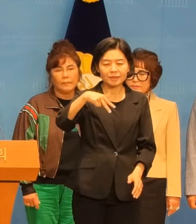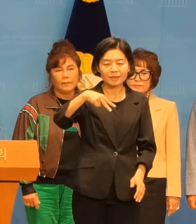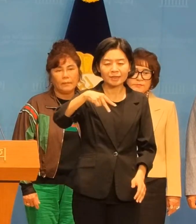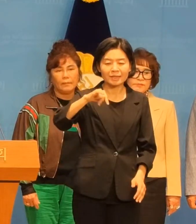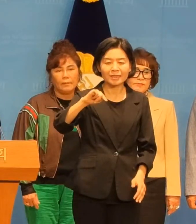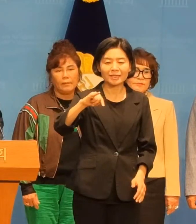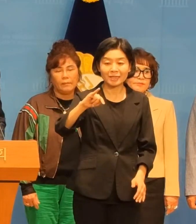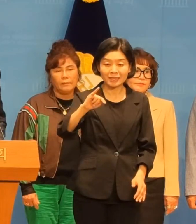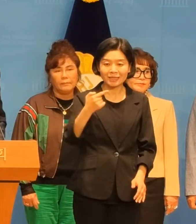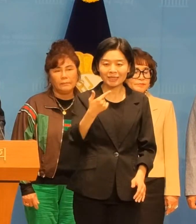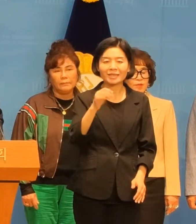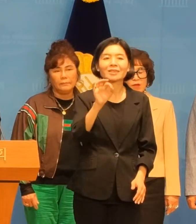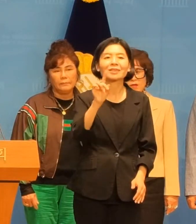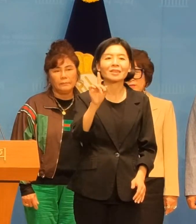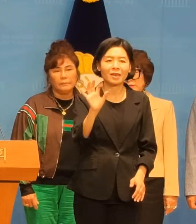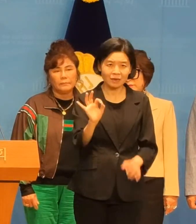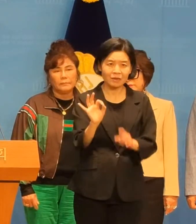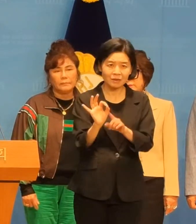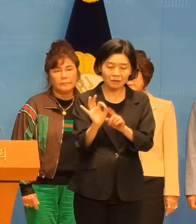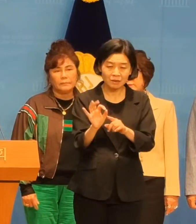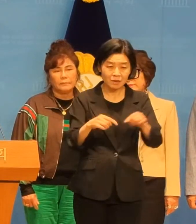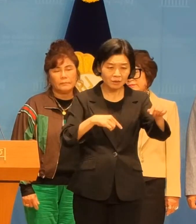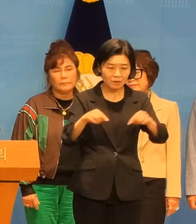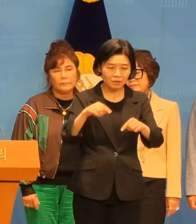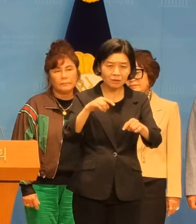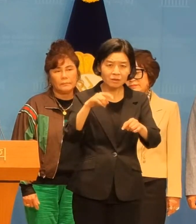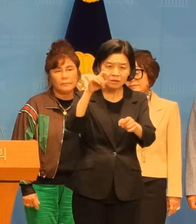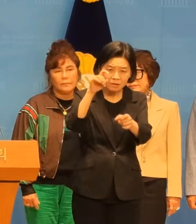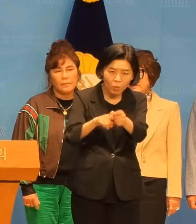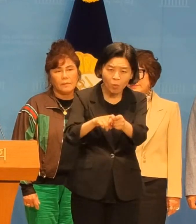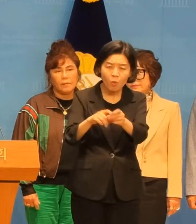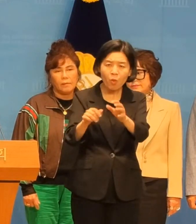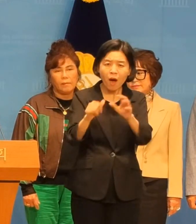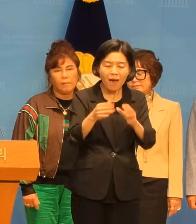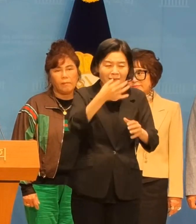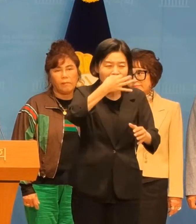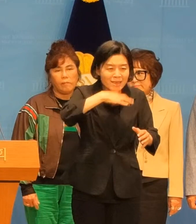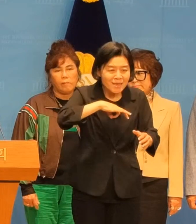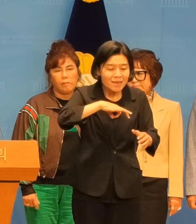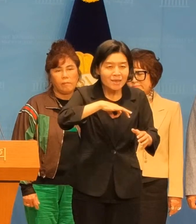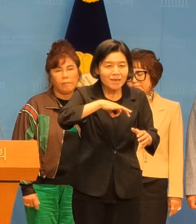이를 정치적 목적이나 이익을 위해